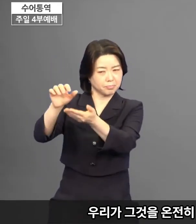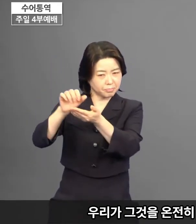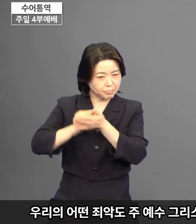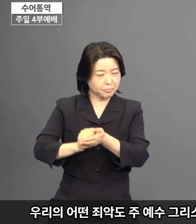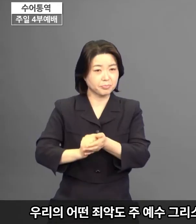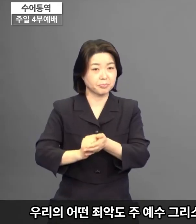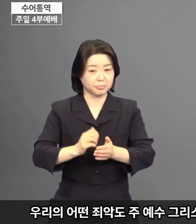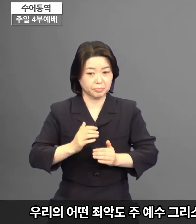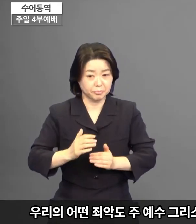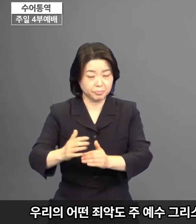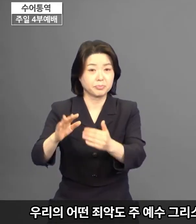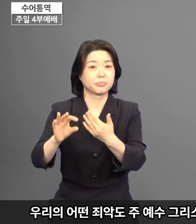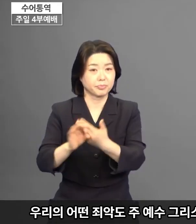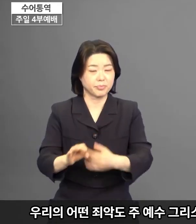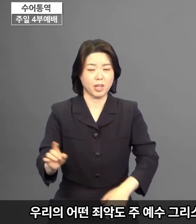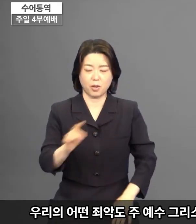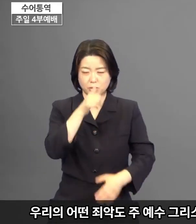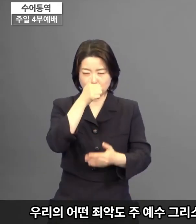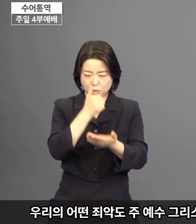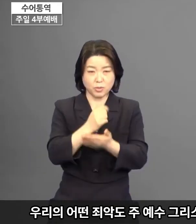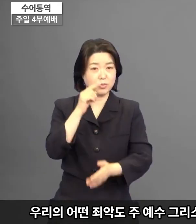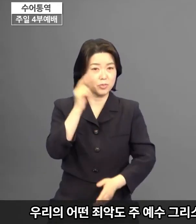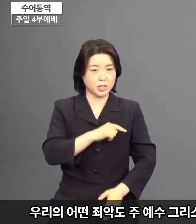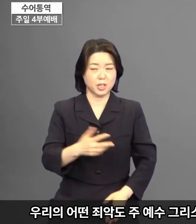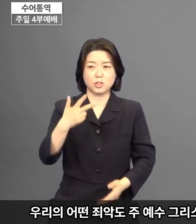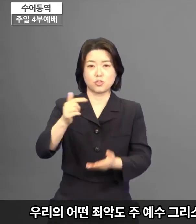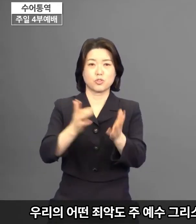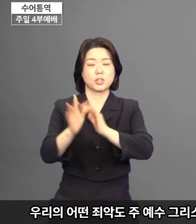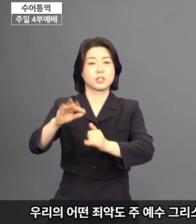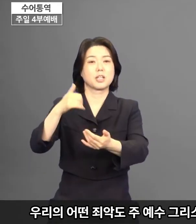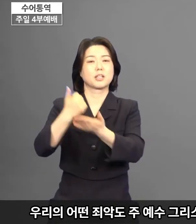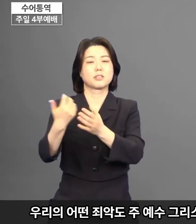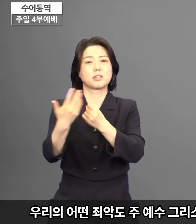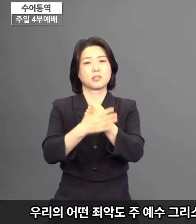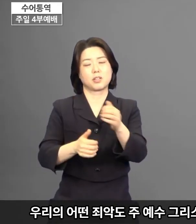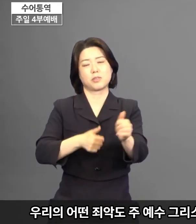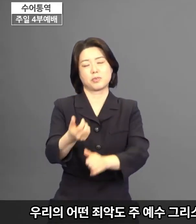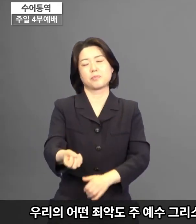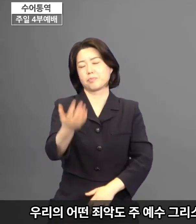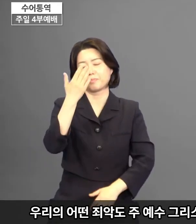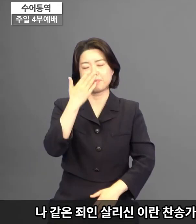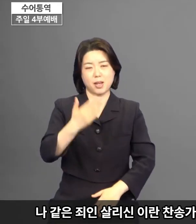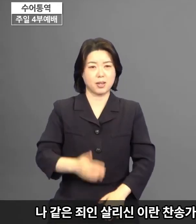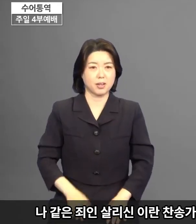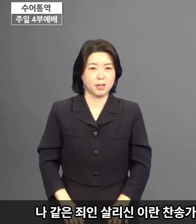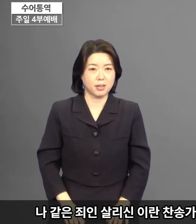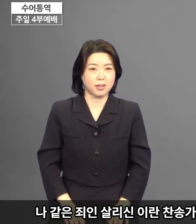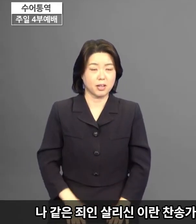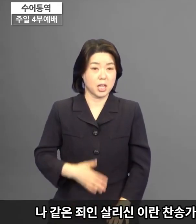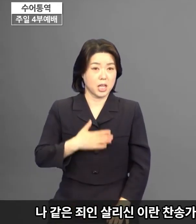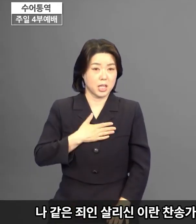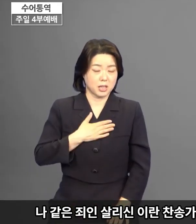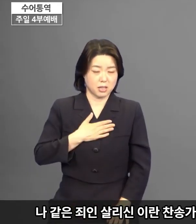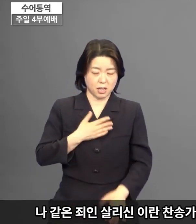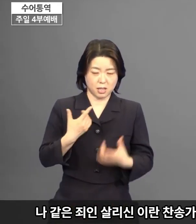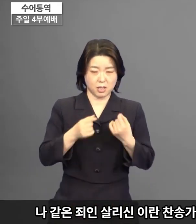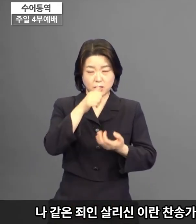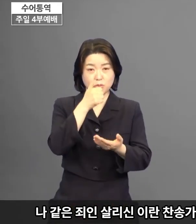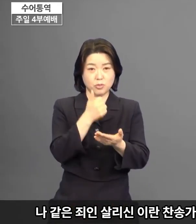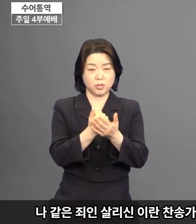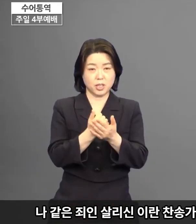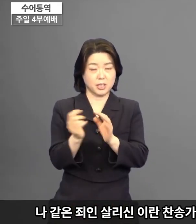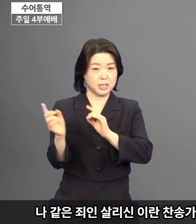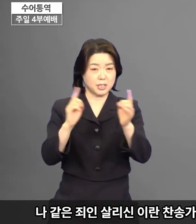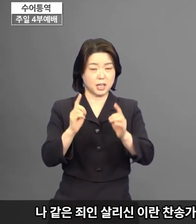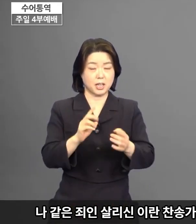나아간다면 우리의 어떤 죄악도 주 예수 그리스도의 은혜로 이기게 될 줄로 믿습니다. 나 같은 주인 살리신이란